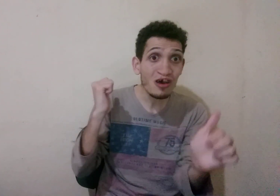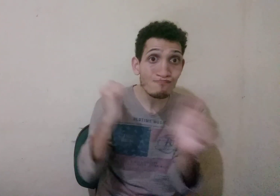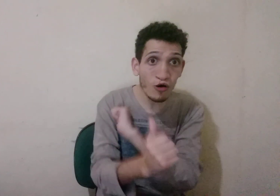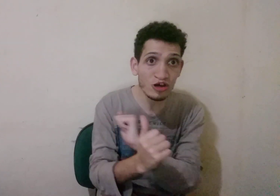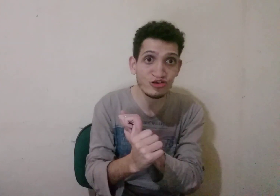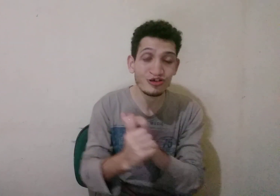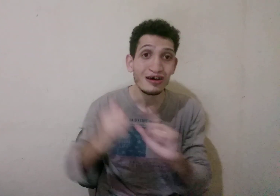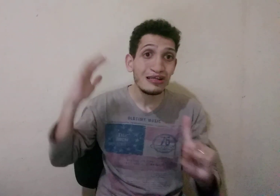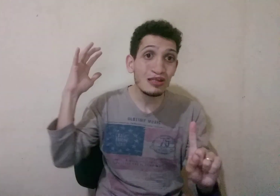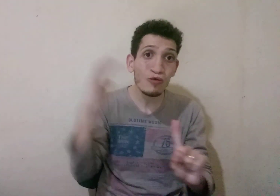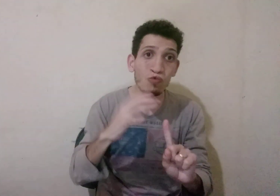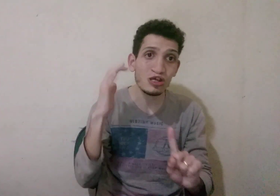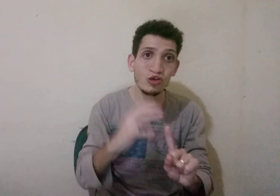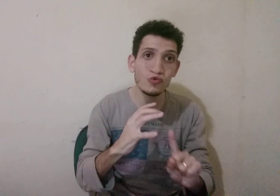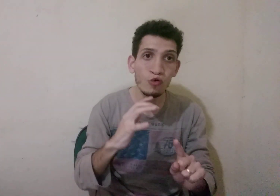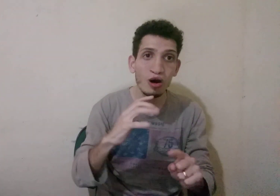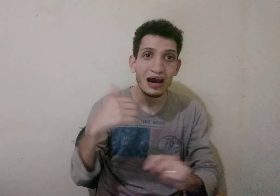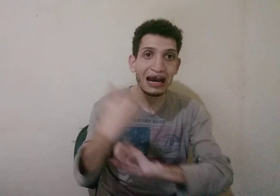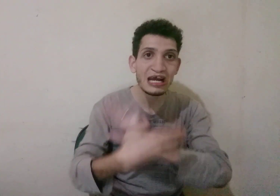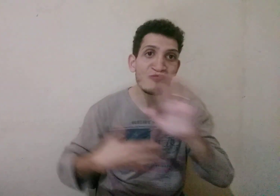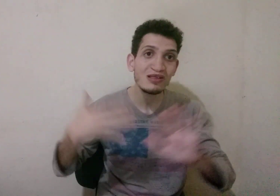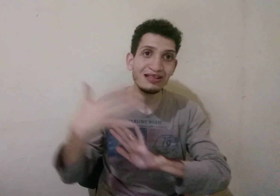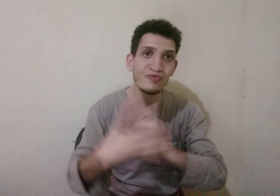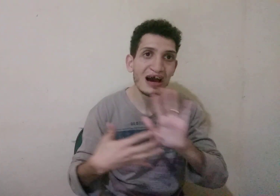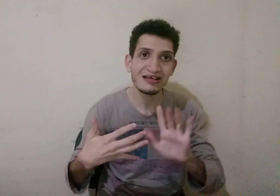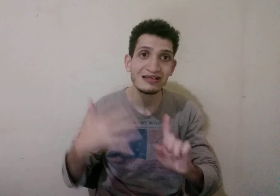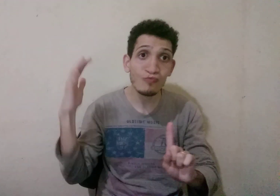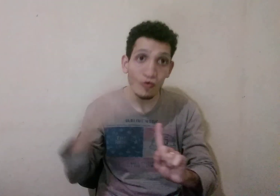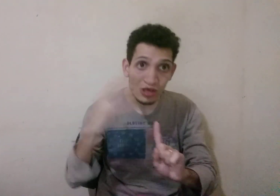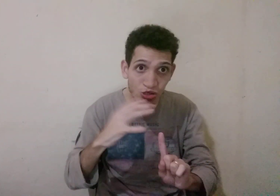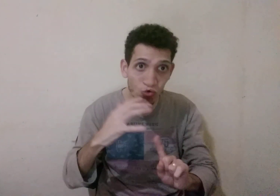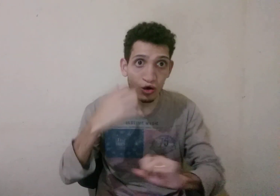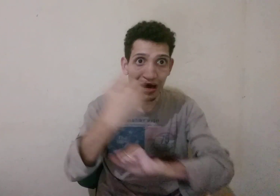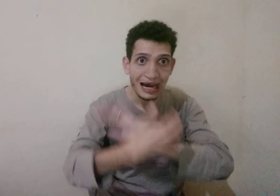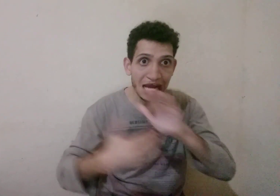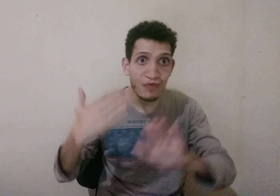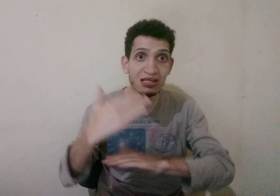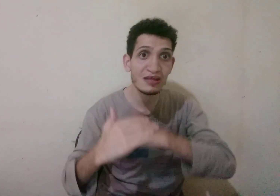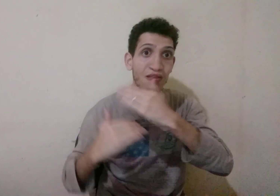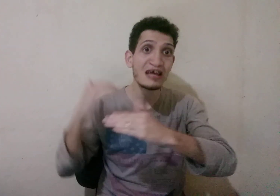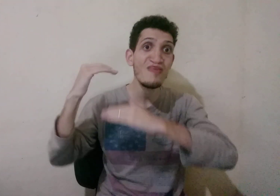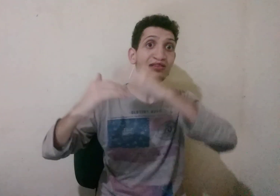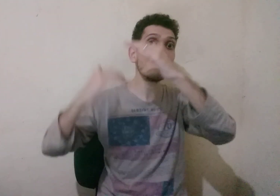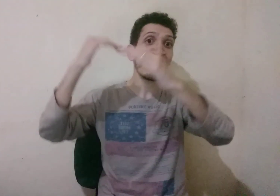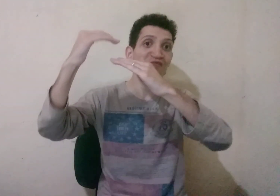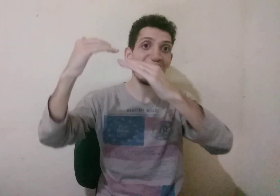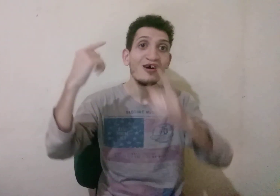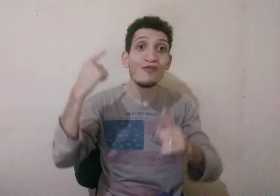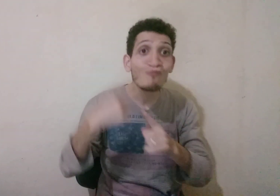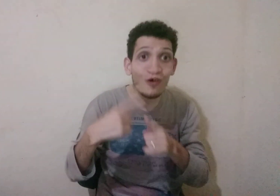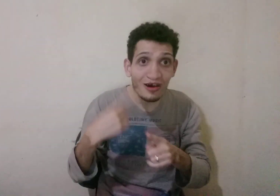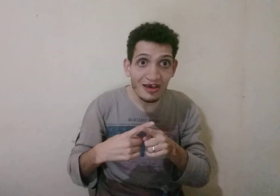esporte influenciou as medicinais, influenciou as medicinais desenvolver, porque,